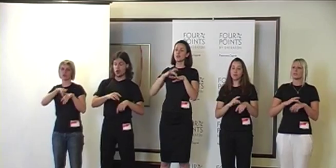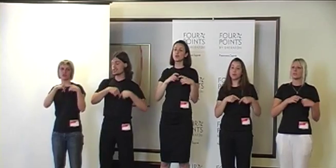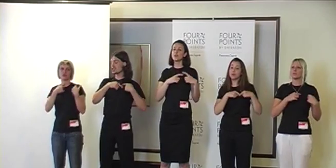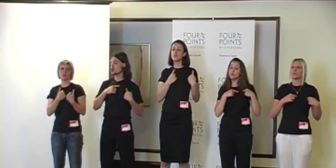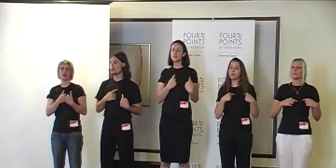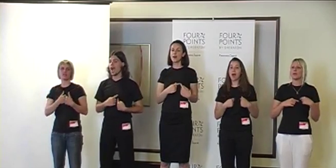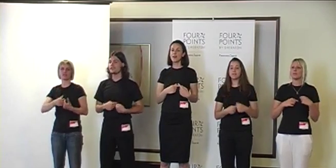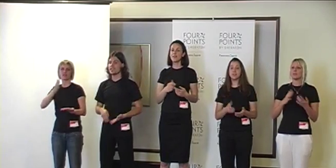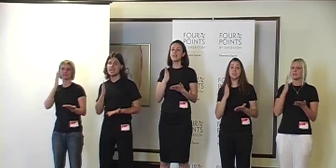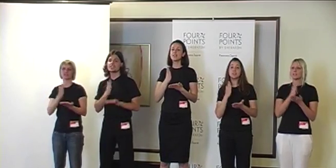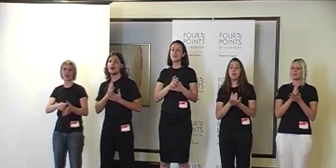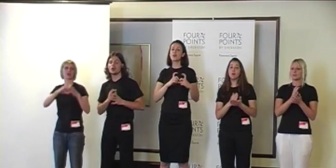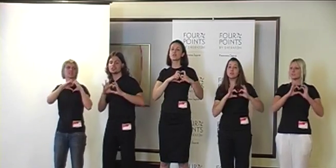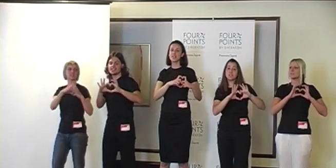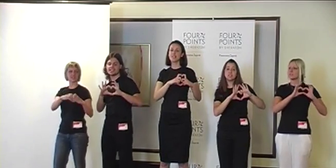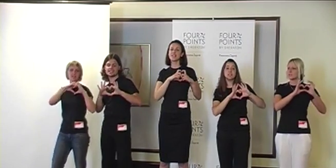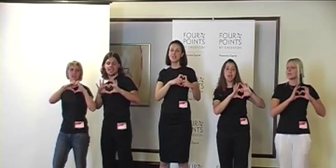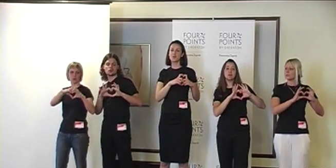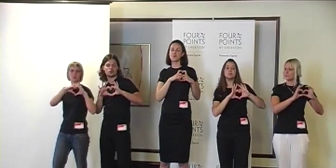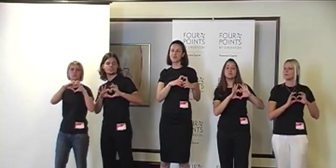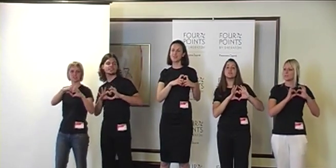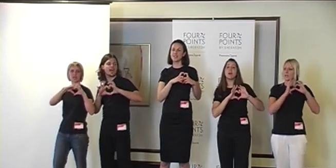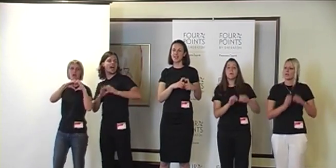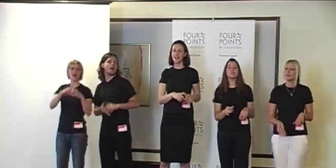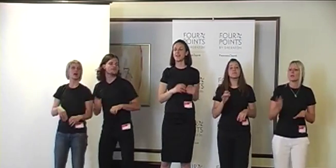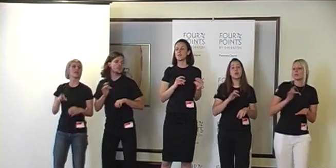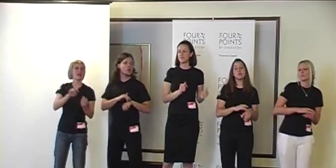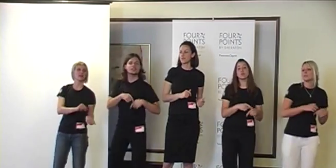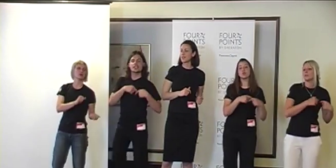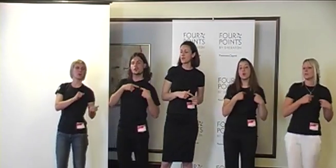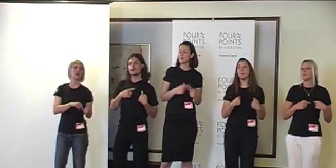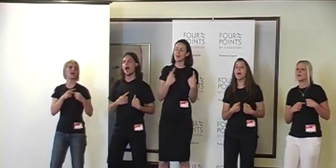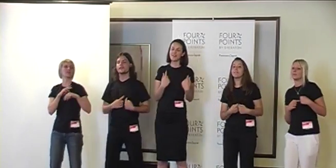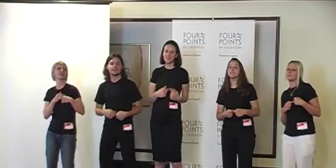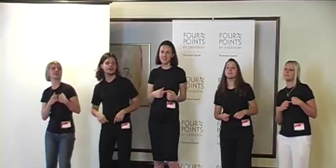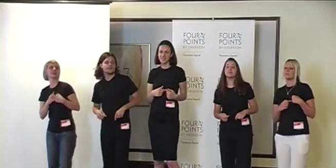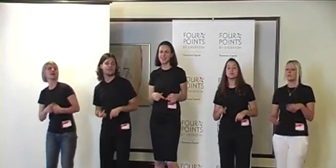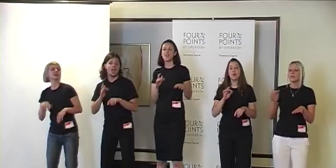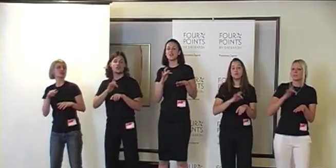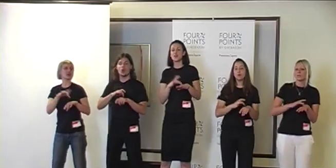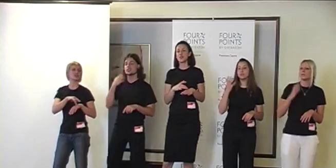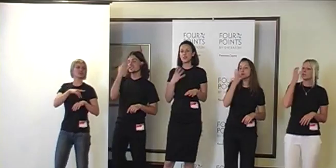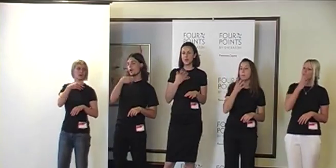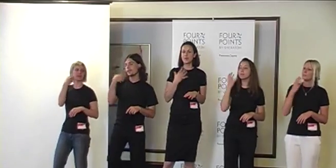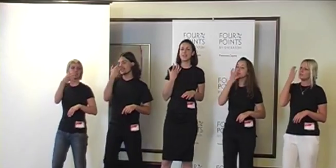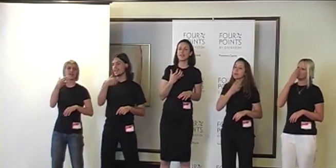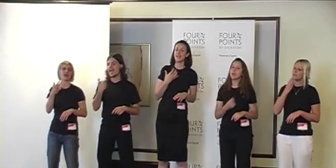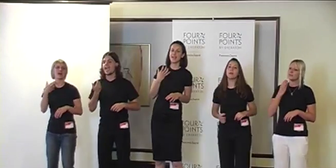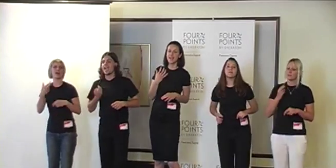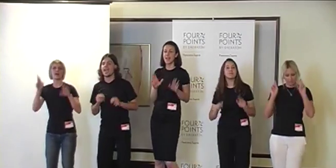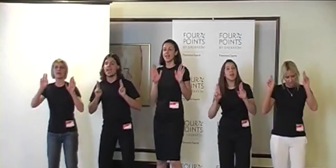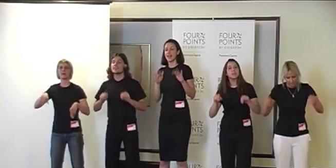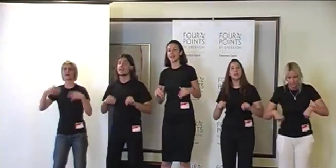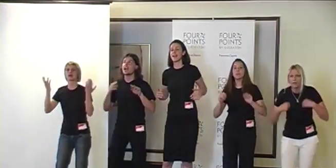Dodir ljubavi, svako srce kruca. Dodir ljubavi, dodir topline, neka